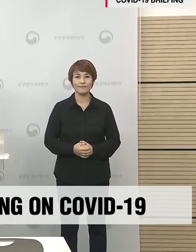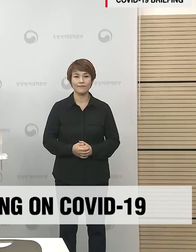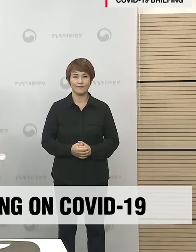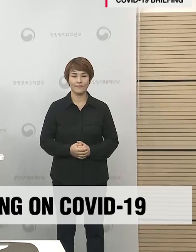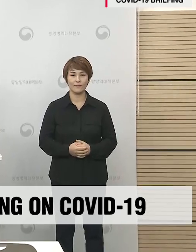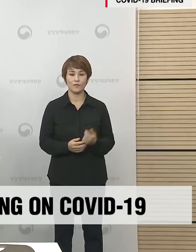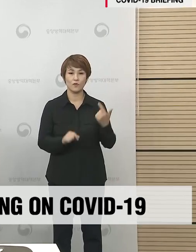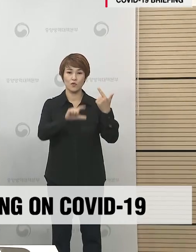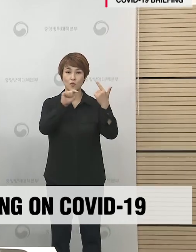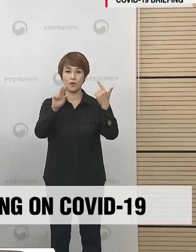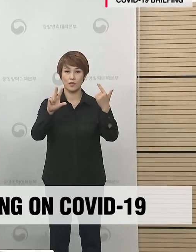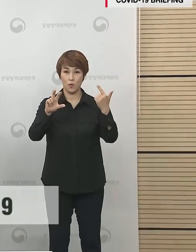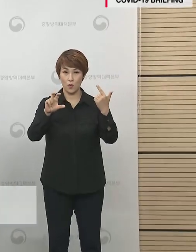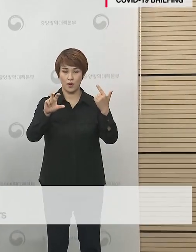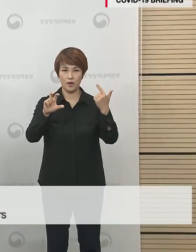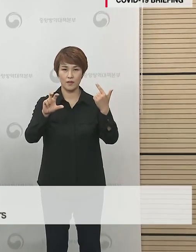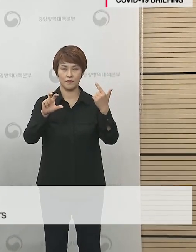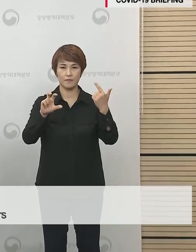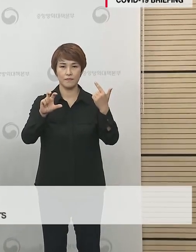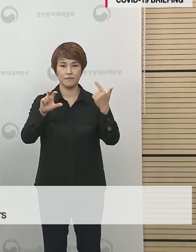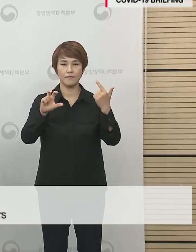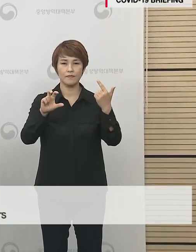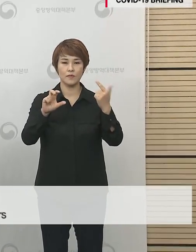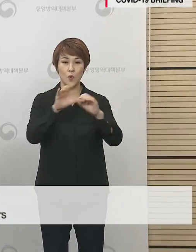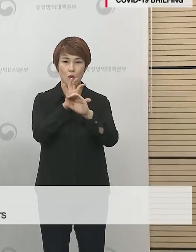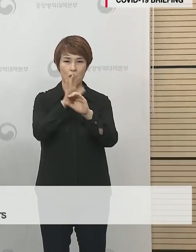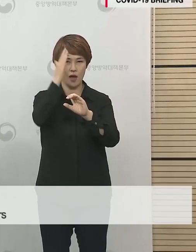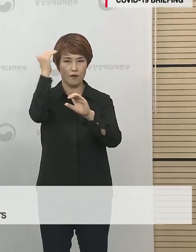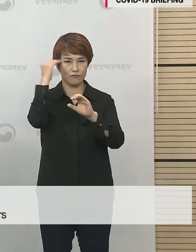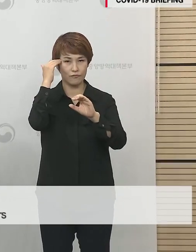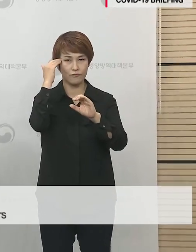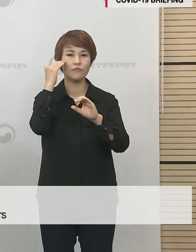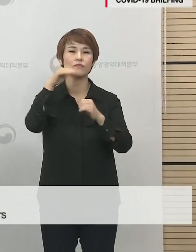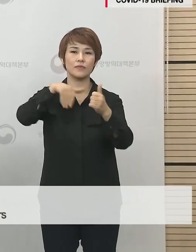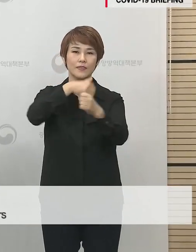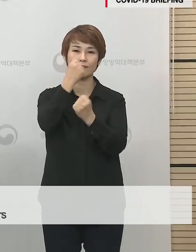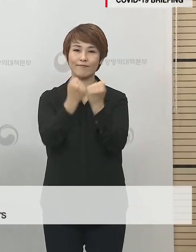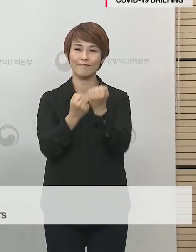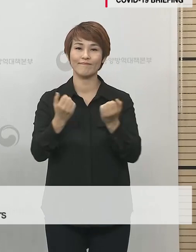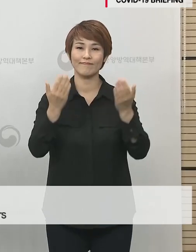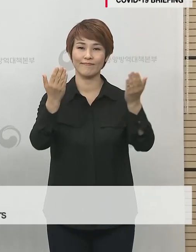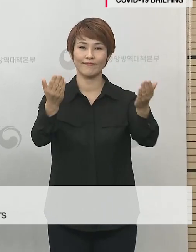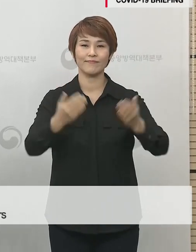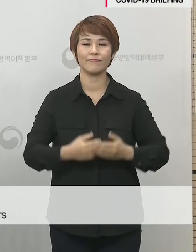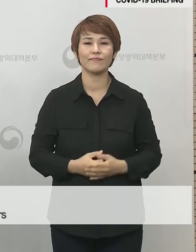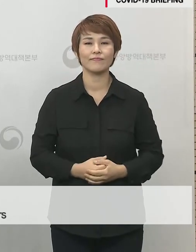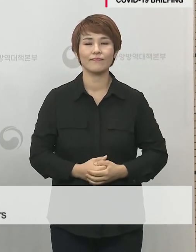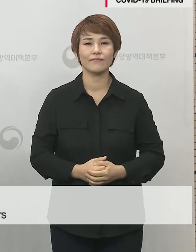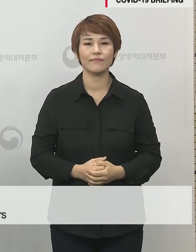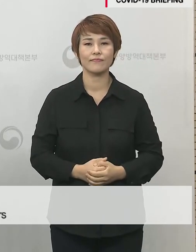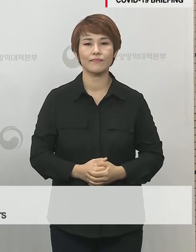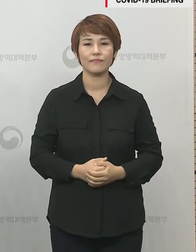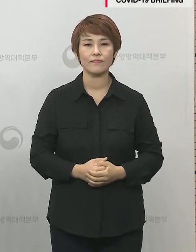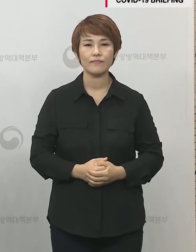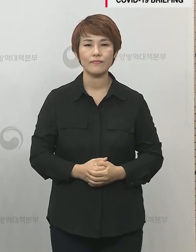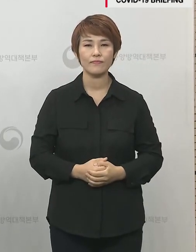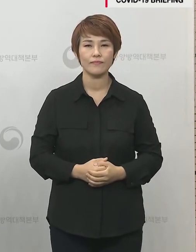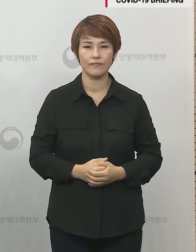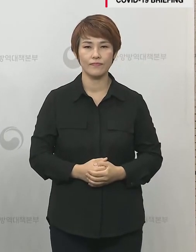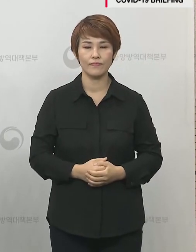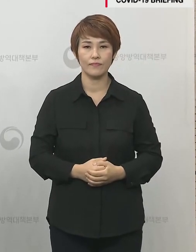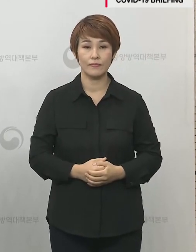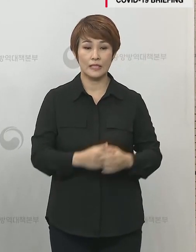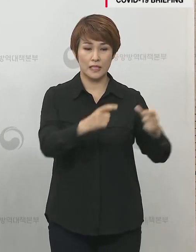네, 6월 25일 코로나 바이러스 Let us now begin our regular briefing for June 25th, Thursday, on the COVID-19 response here in